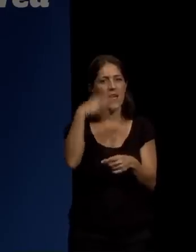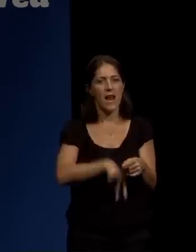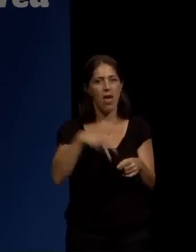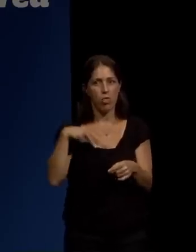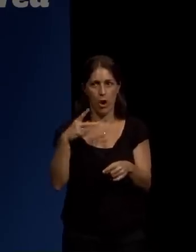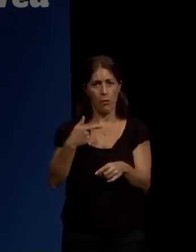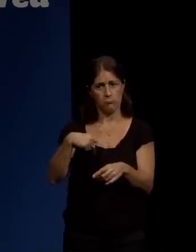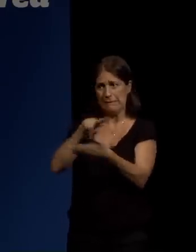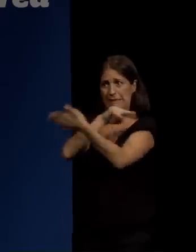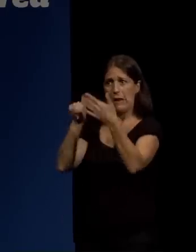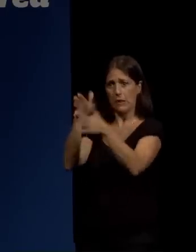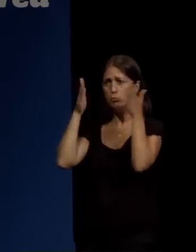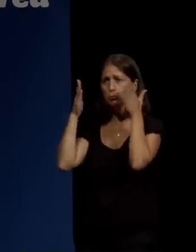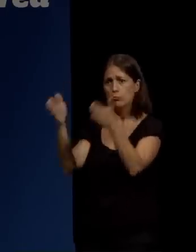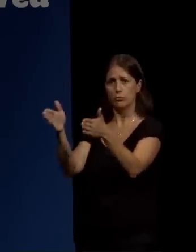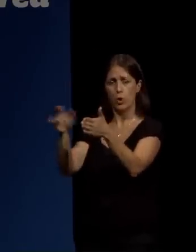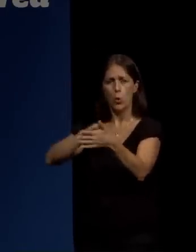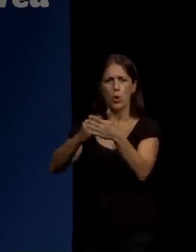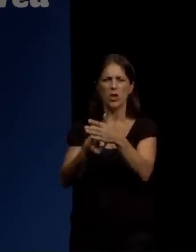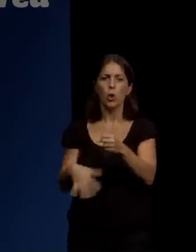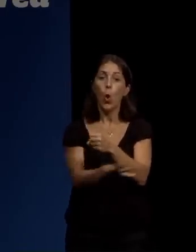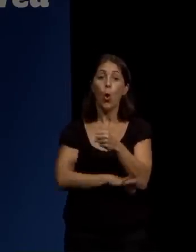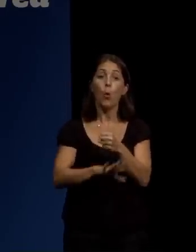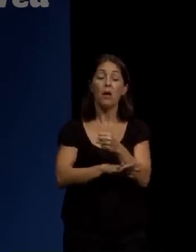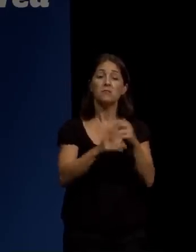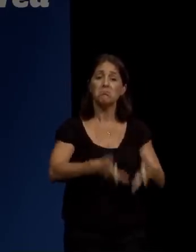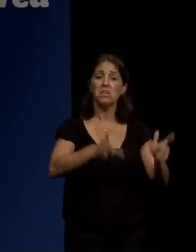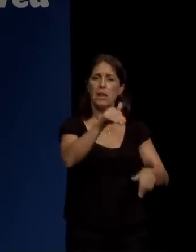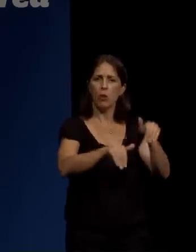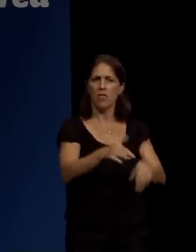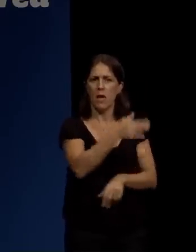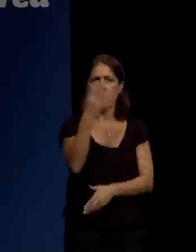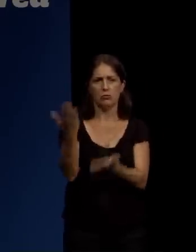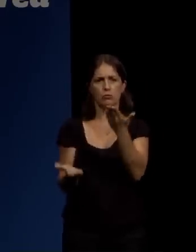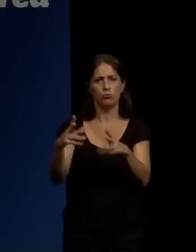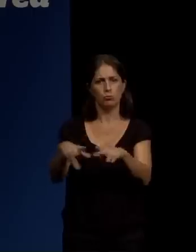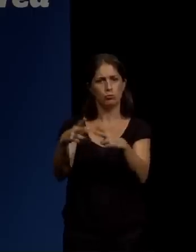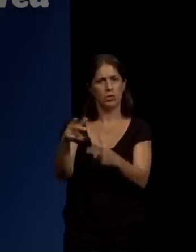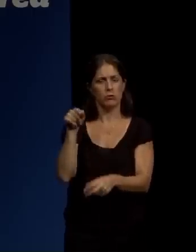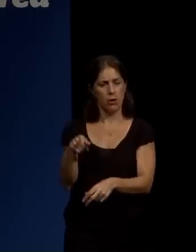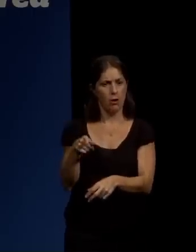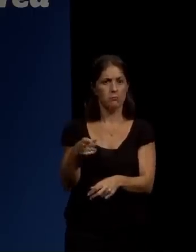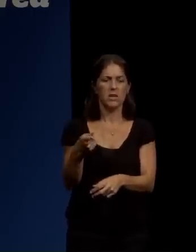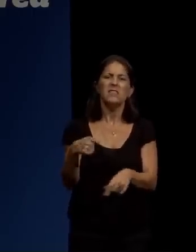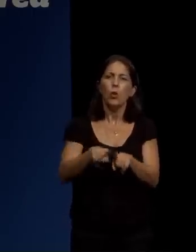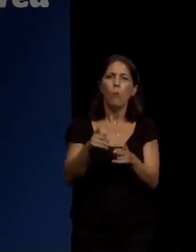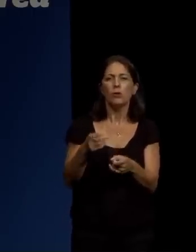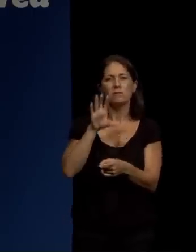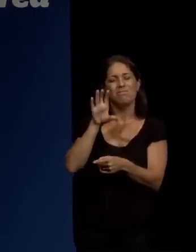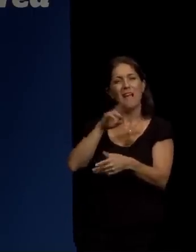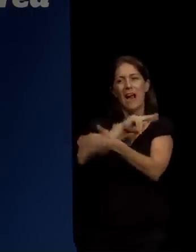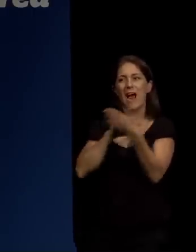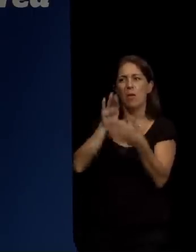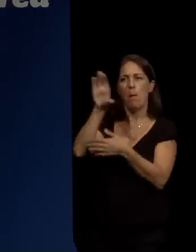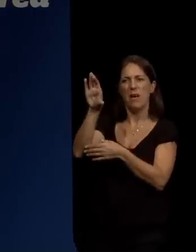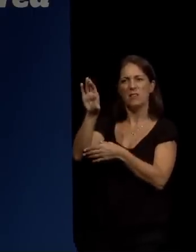para Galicia e dun proxecto afincado na democracia e na xustiza social. Un proxecto nacional que concibe Galicia como un país, non como